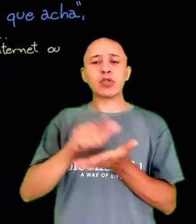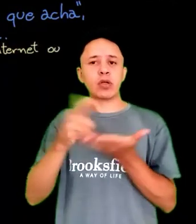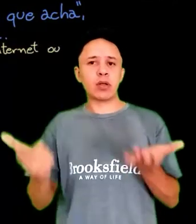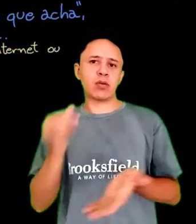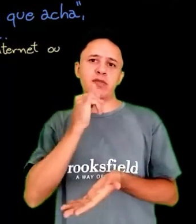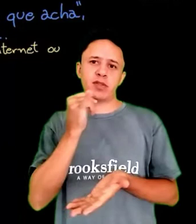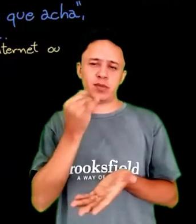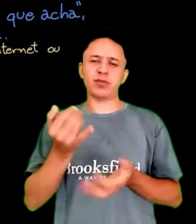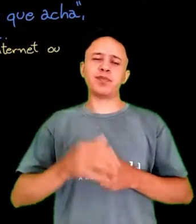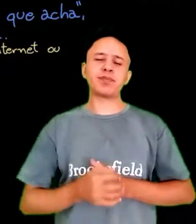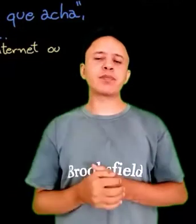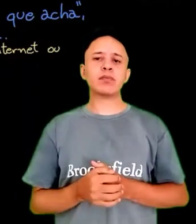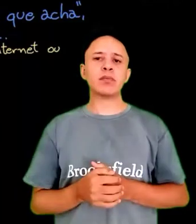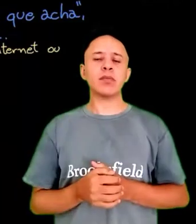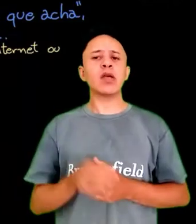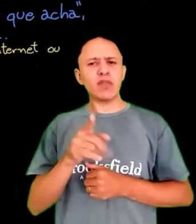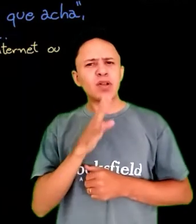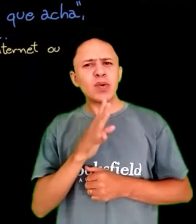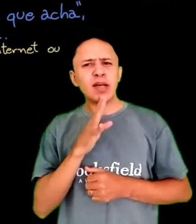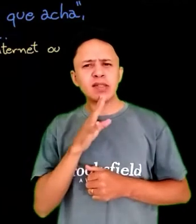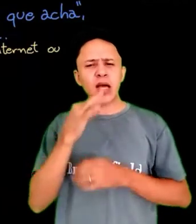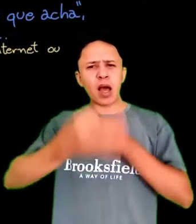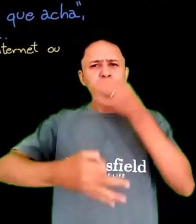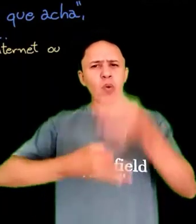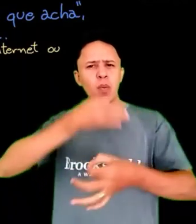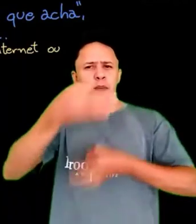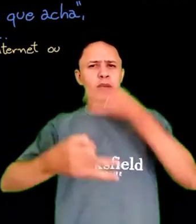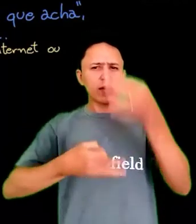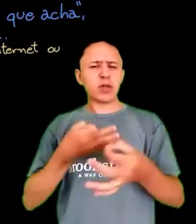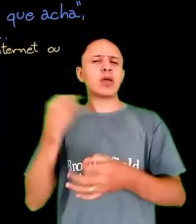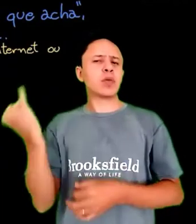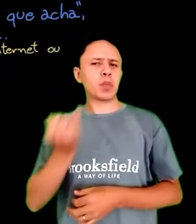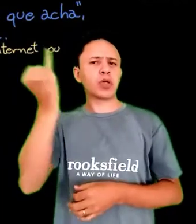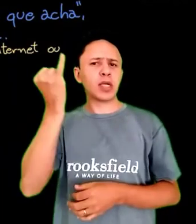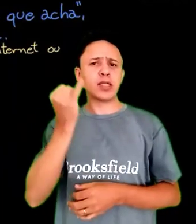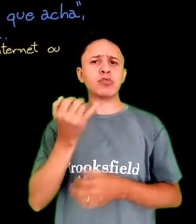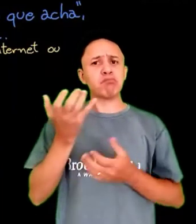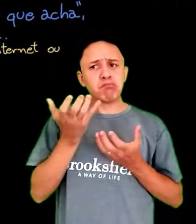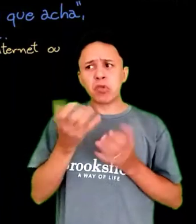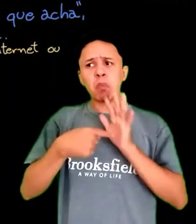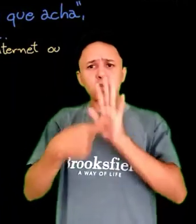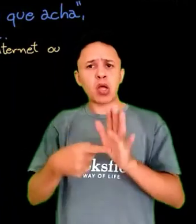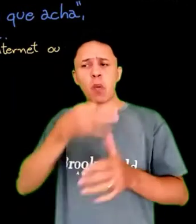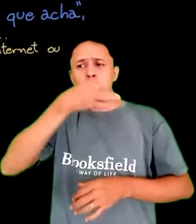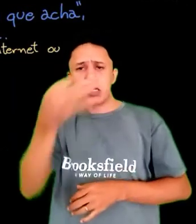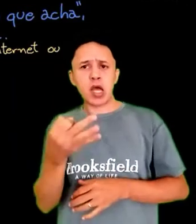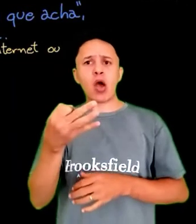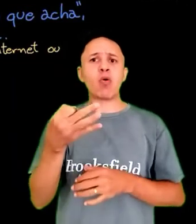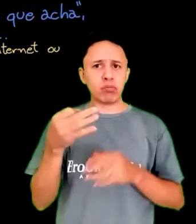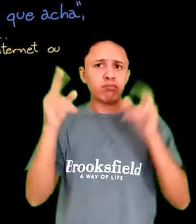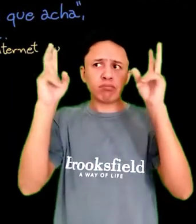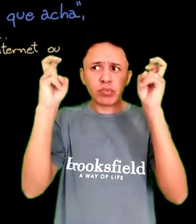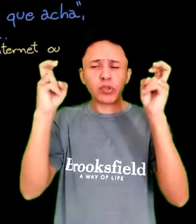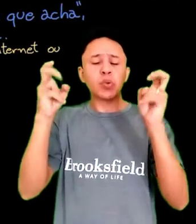artigos em jornais, por exemplo. Além disso, você sabe o que é um argumento? Eles são muito importantes caso queiramos dar nossa opinião